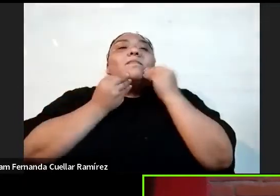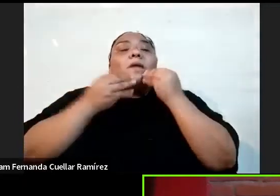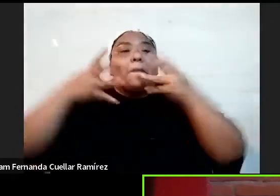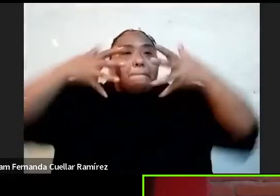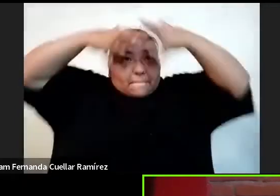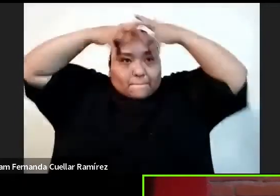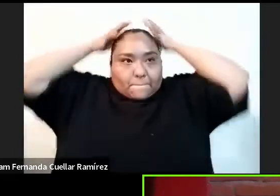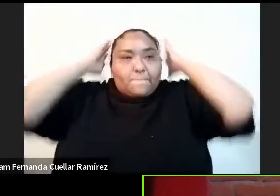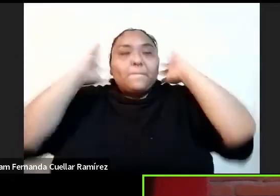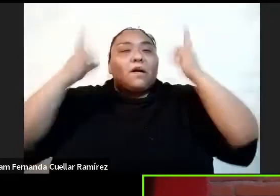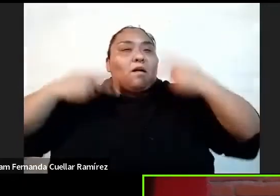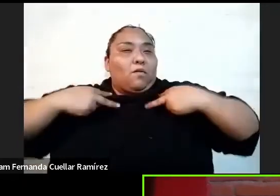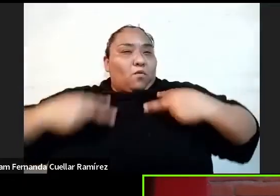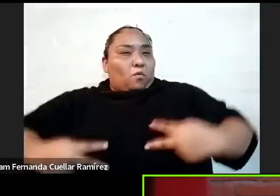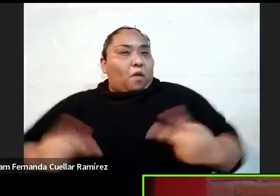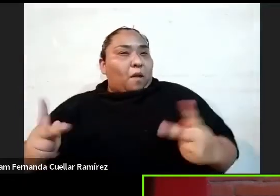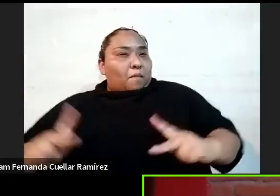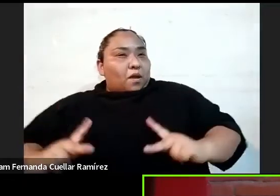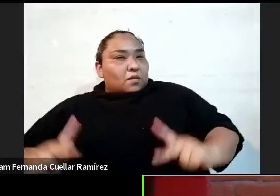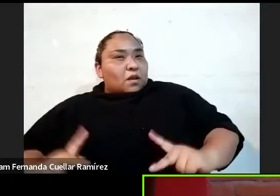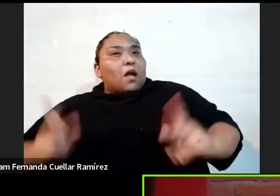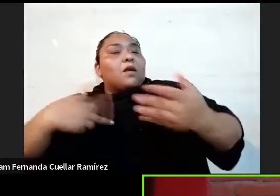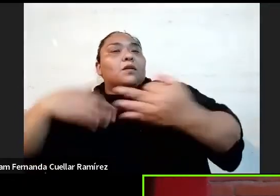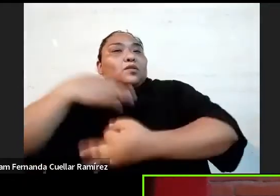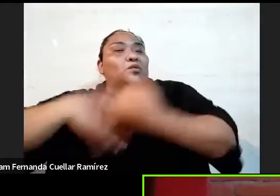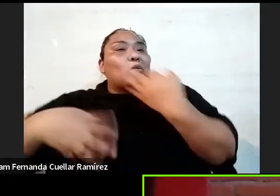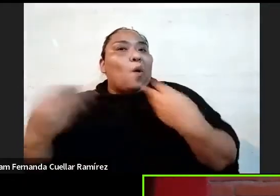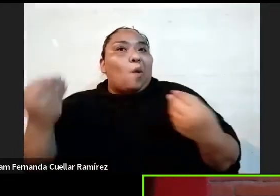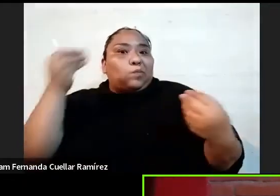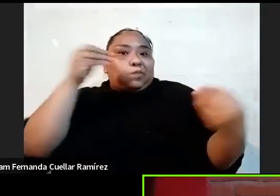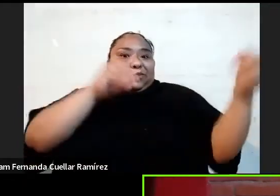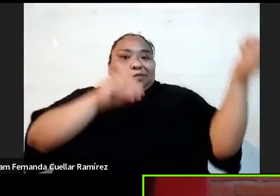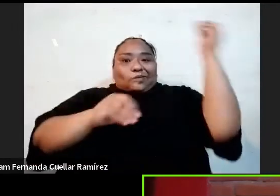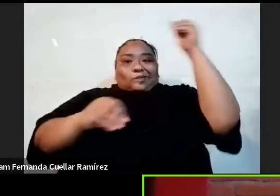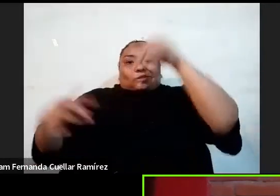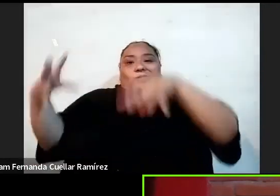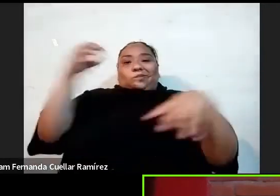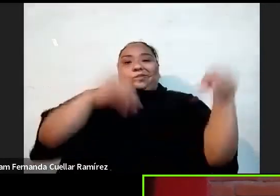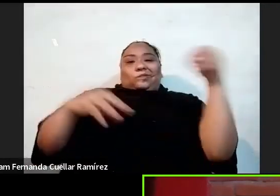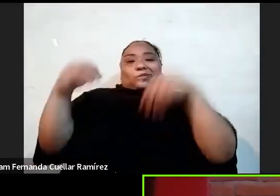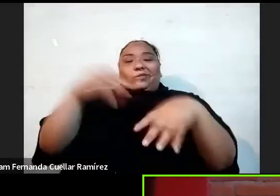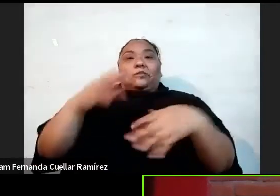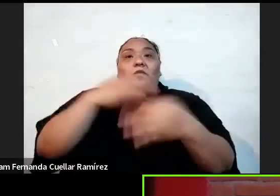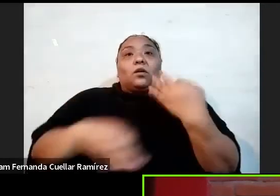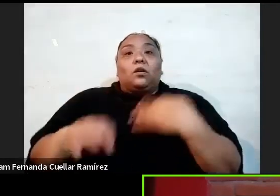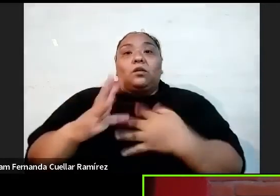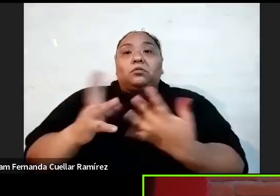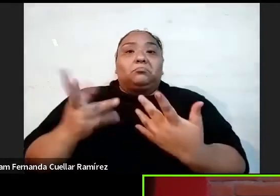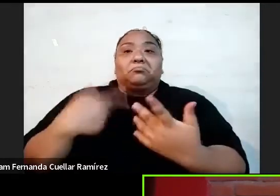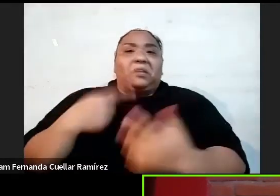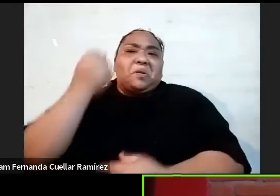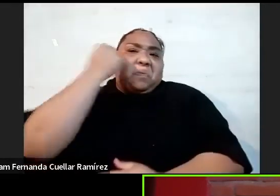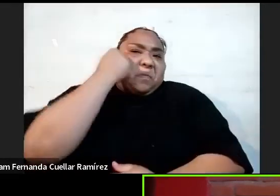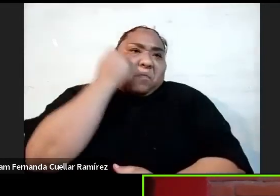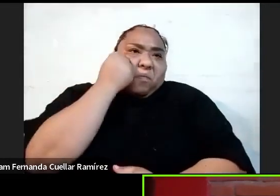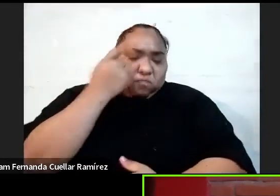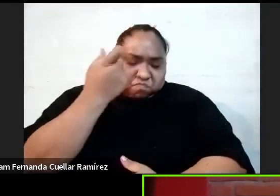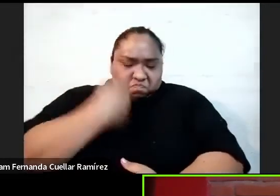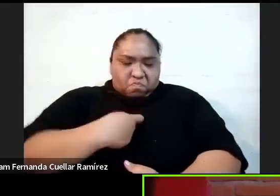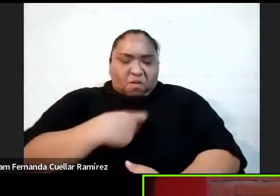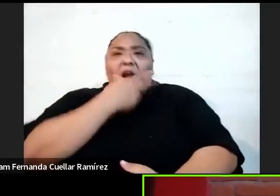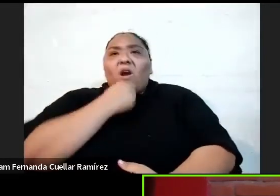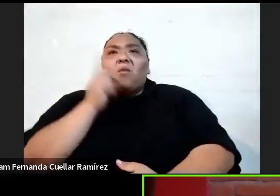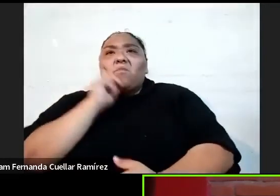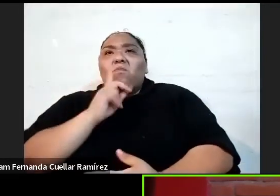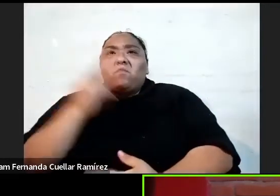vestidos o a veces pantalones, o sea, mezclo como cosas sin importarme la distinción de género, pero porque también lo